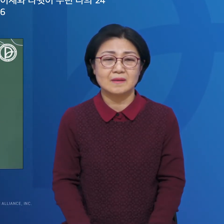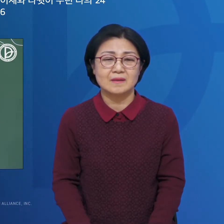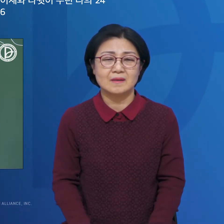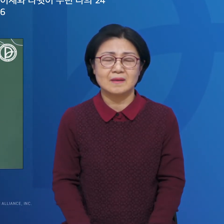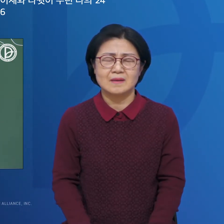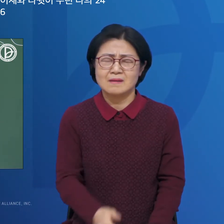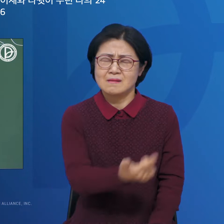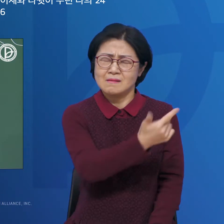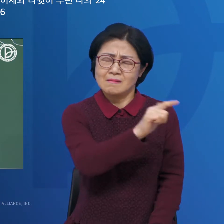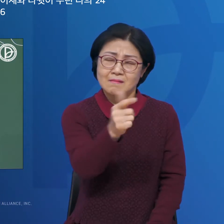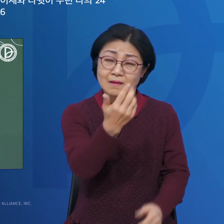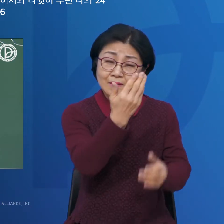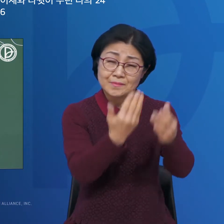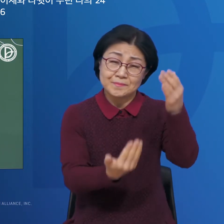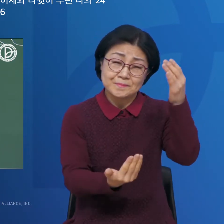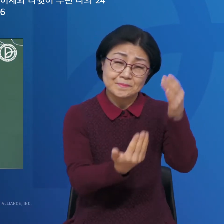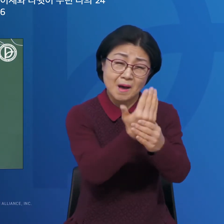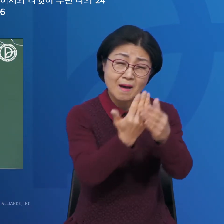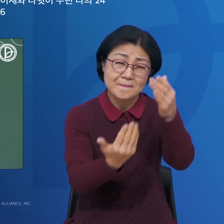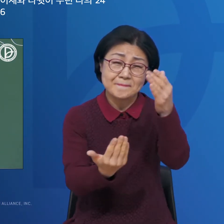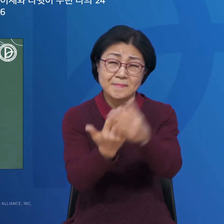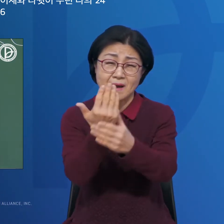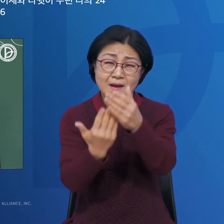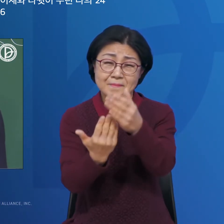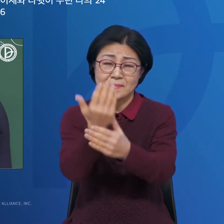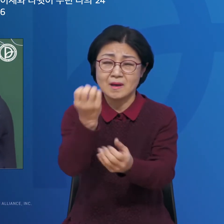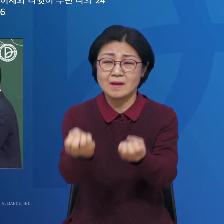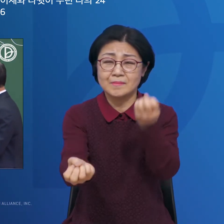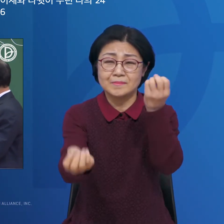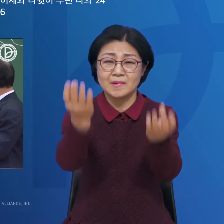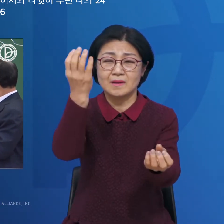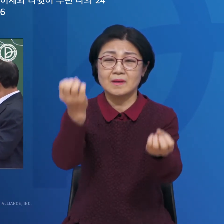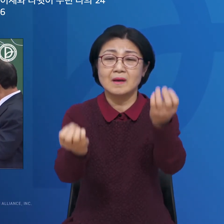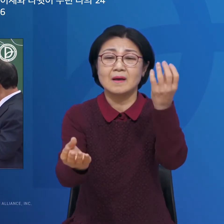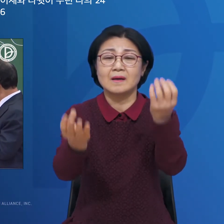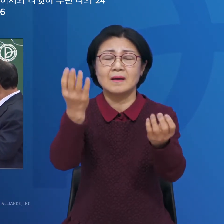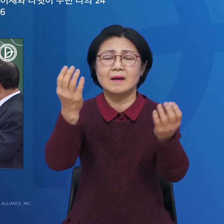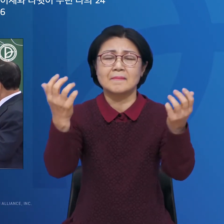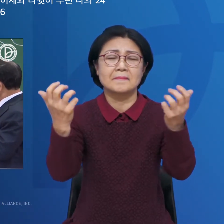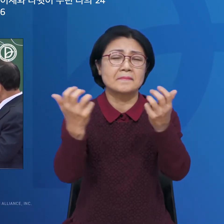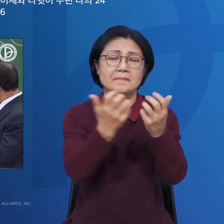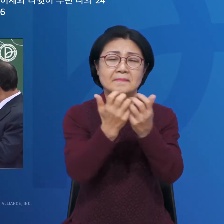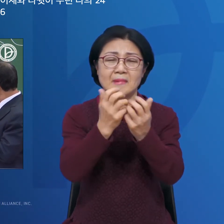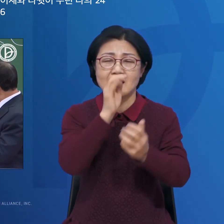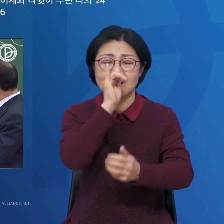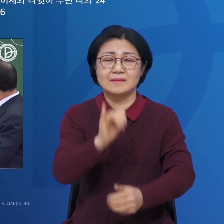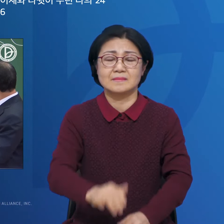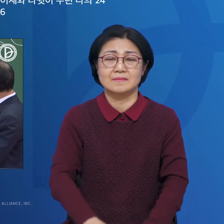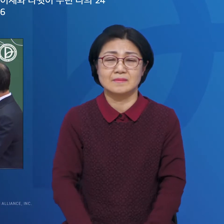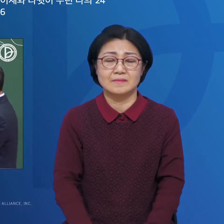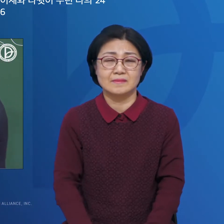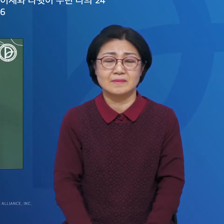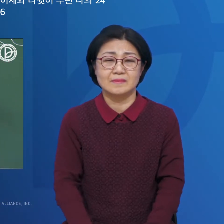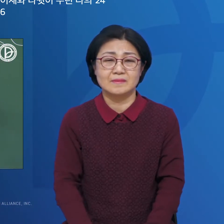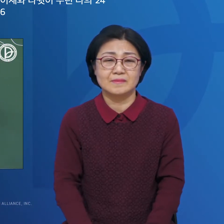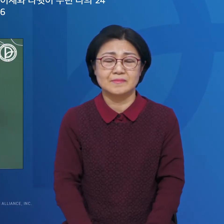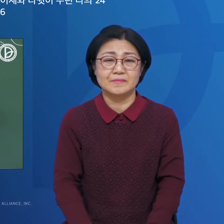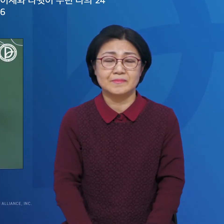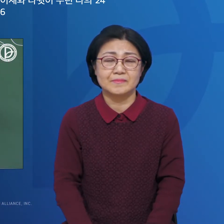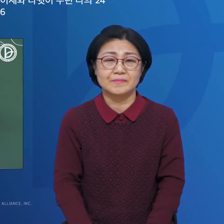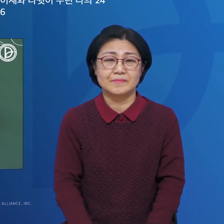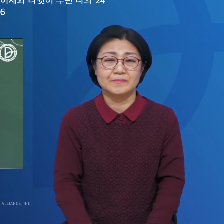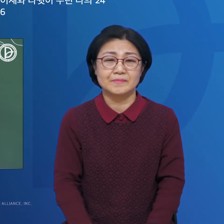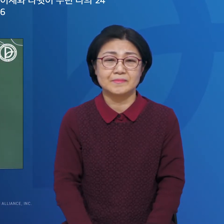사고들 꽉 차 있습니다. If you go into the field, there's so many accidents and incidents. 그런데 나는 그 속에서